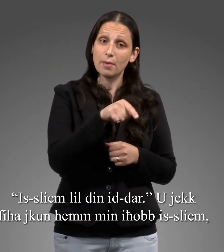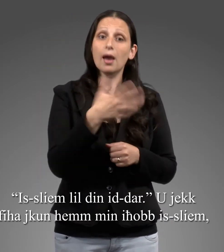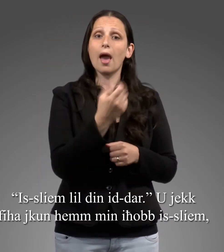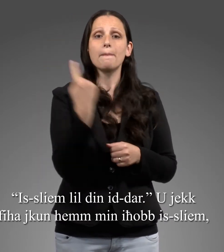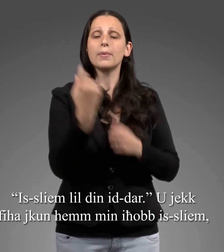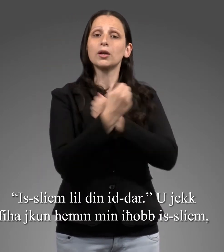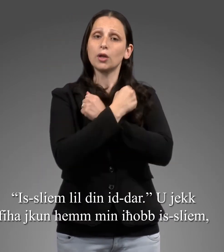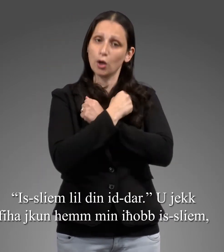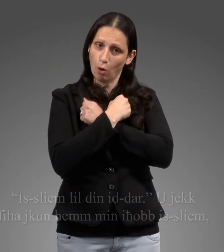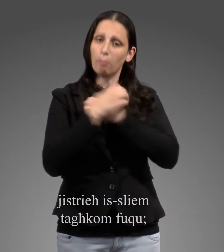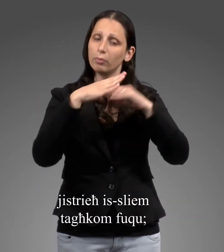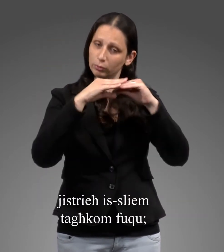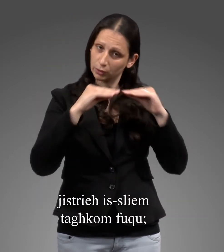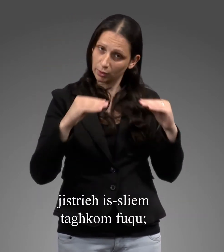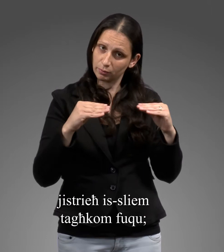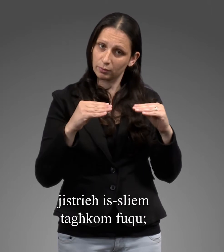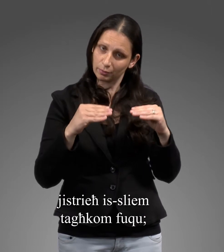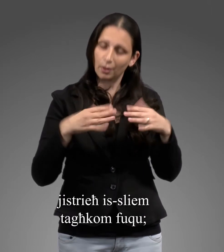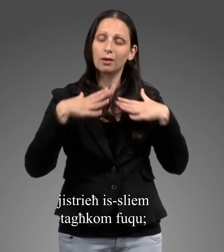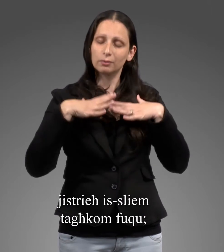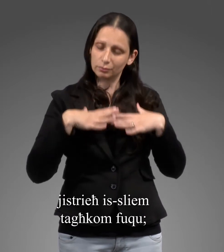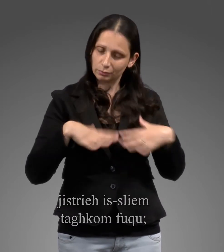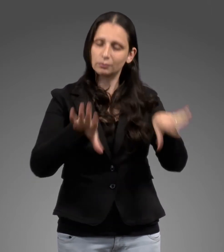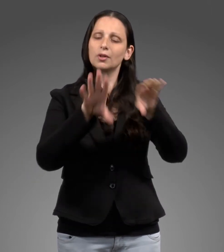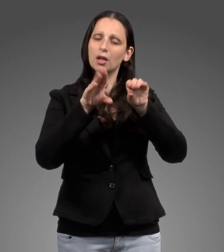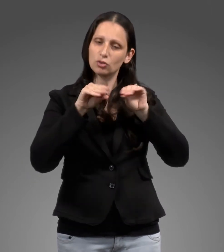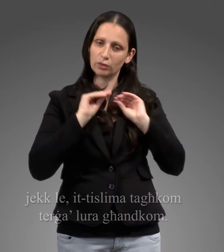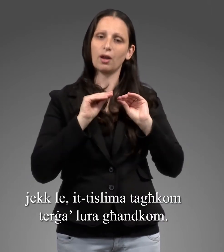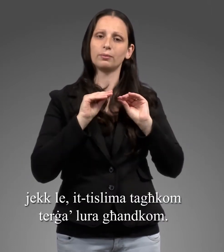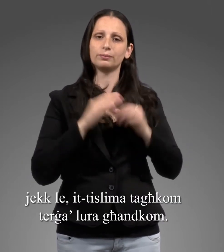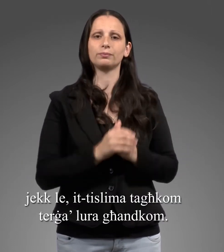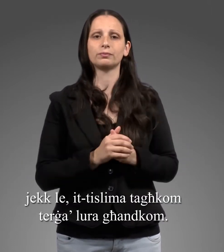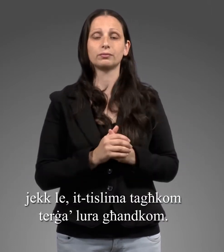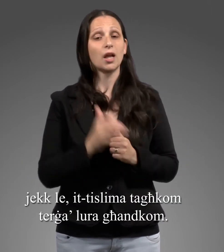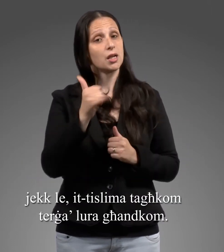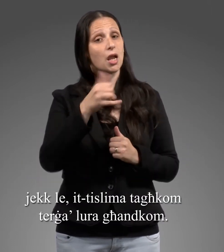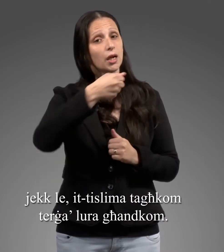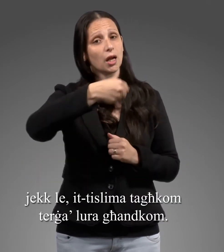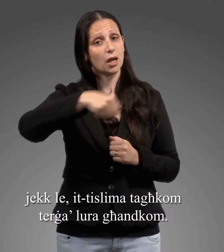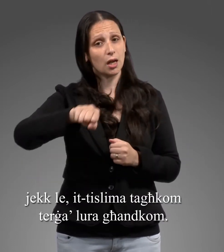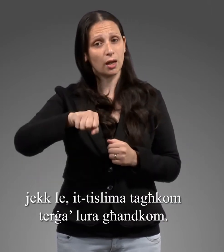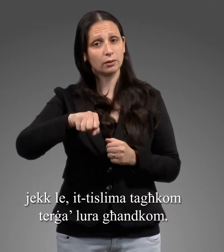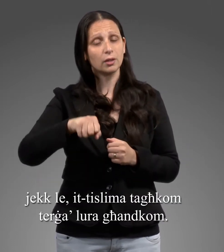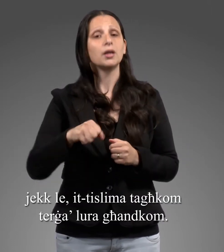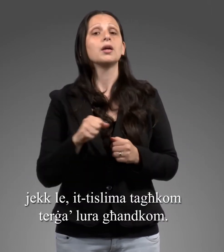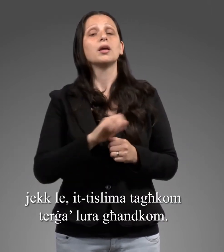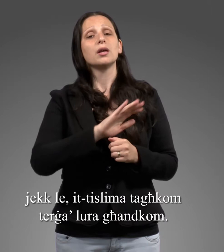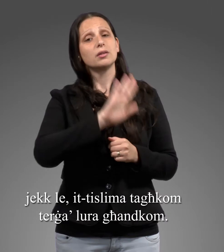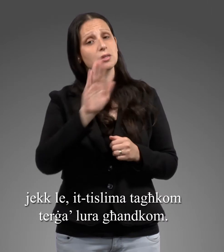ħobb islim, jistrih is-slim tagħkom fuqu. Jekk le, it-tislima tagħkom terġa' lura